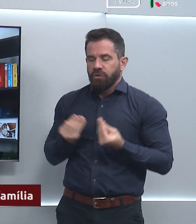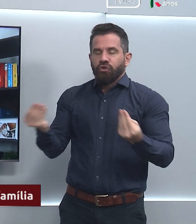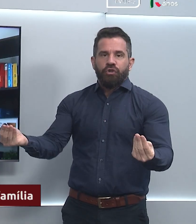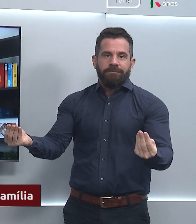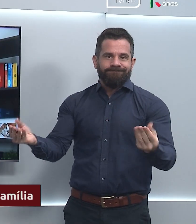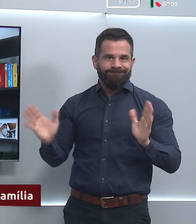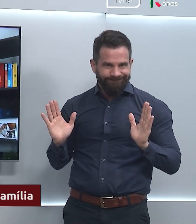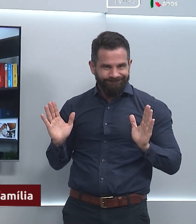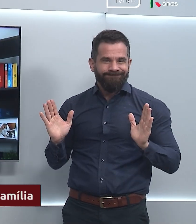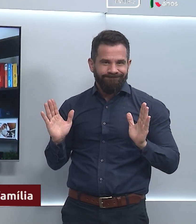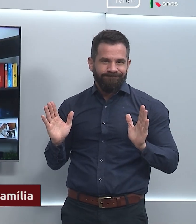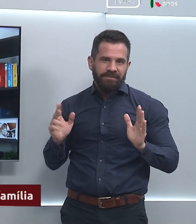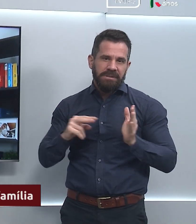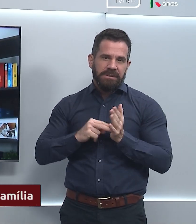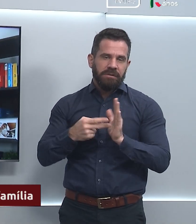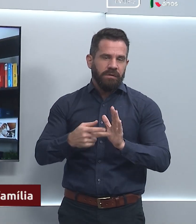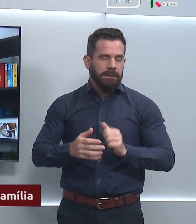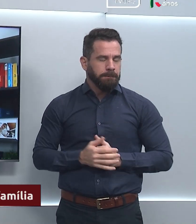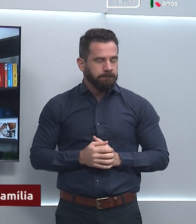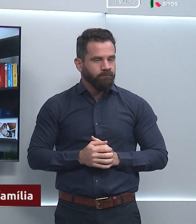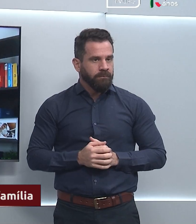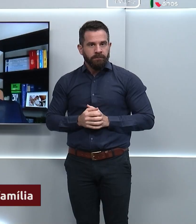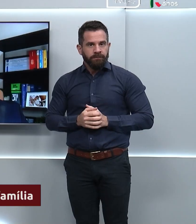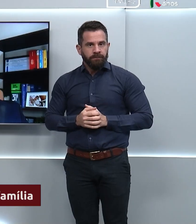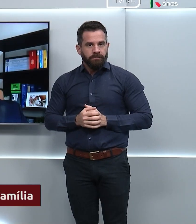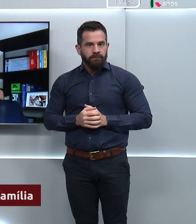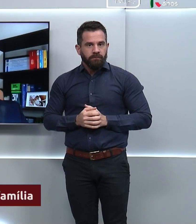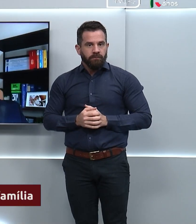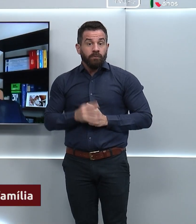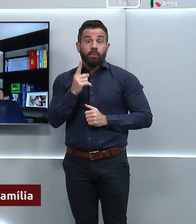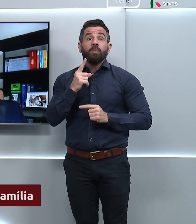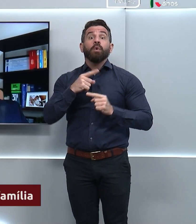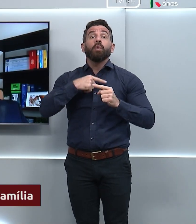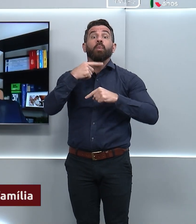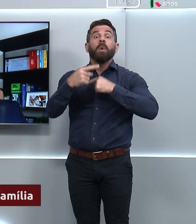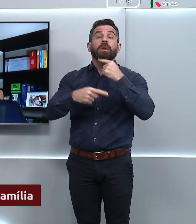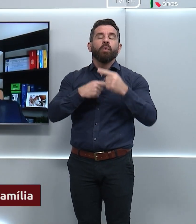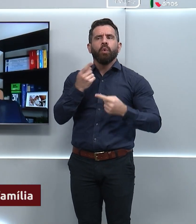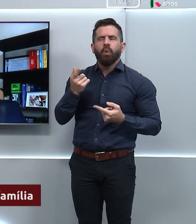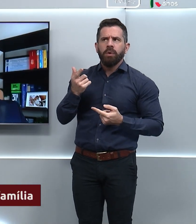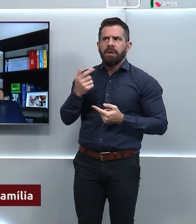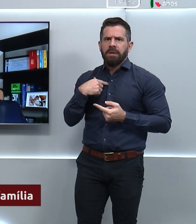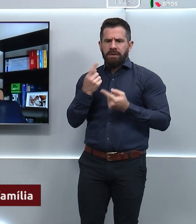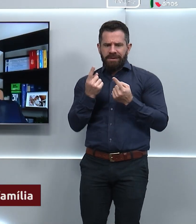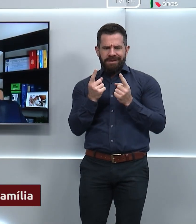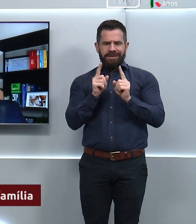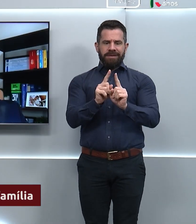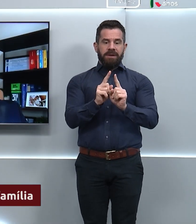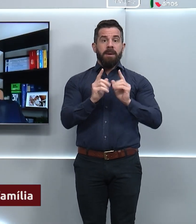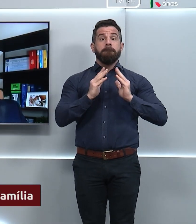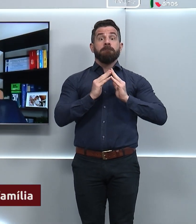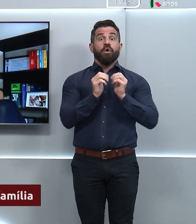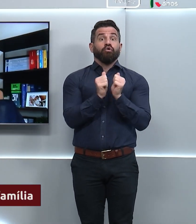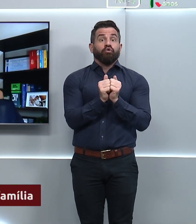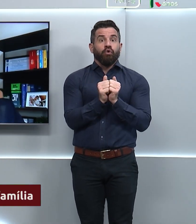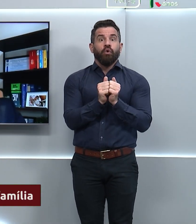duradouro e contínuo. Uma dúvida nossa aqui no estúdio: quanto tempo morando junto configura uma união estável?